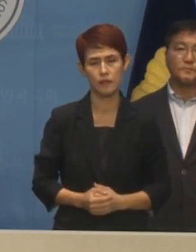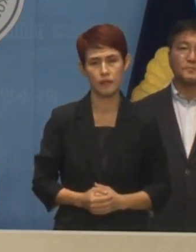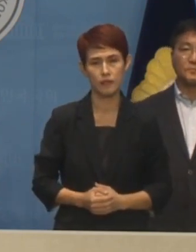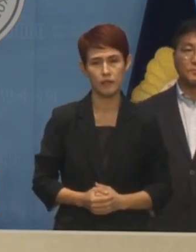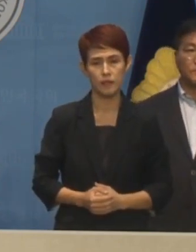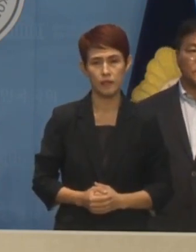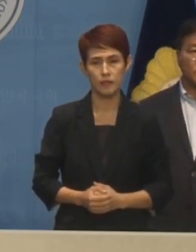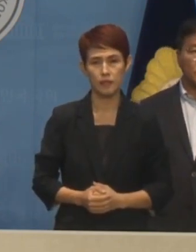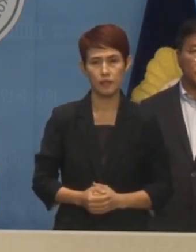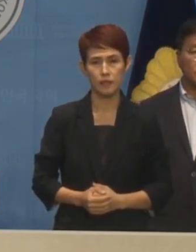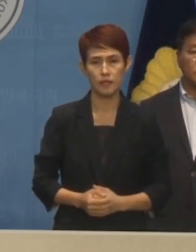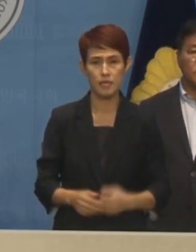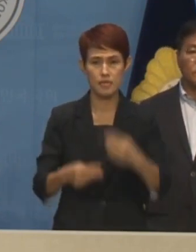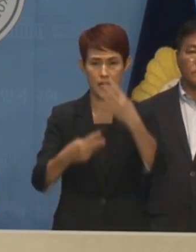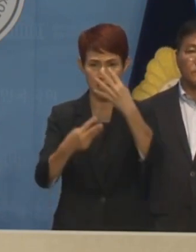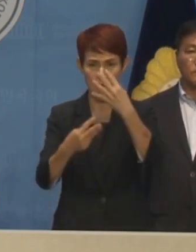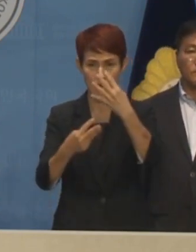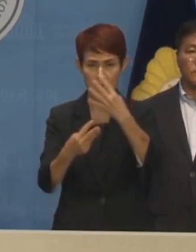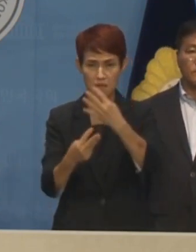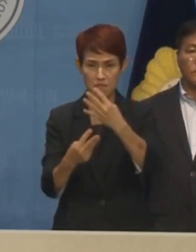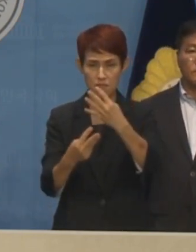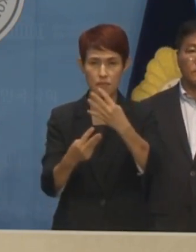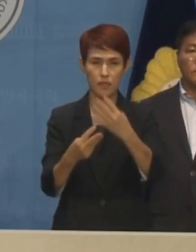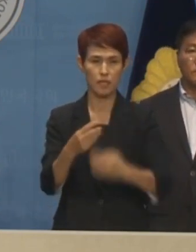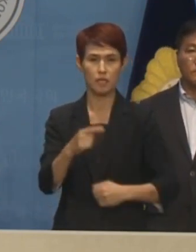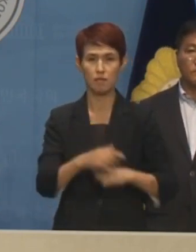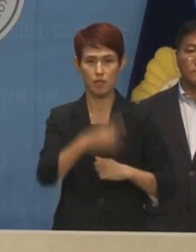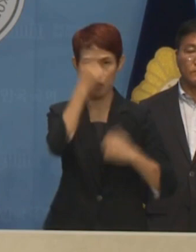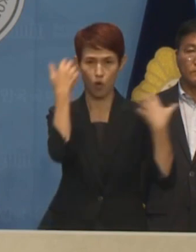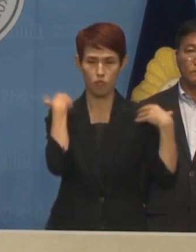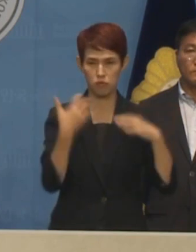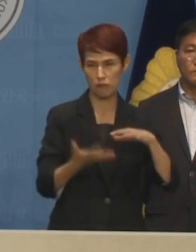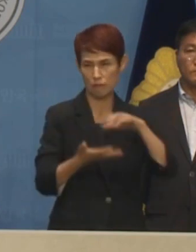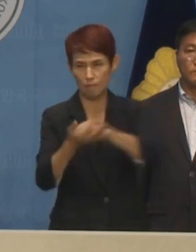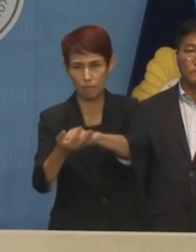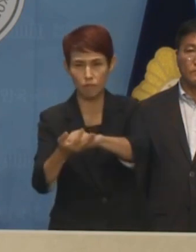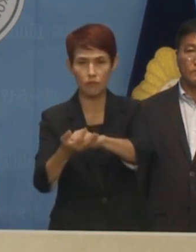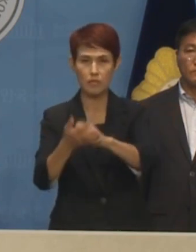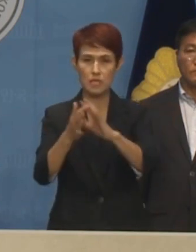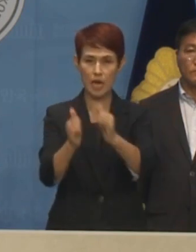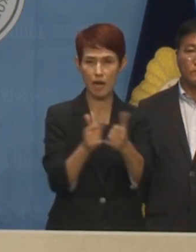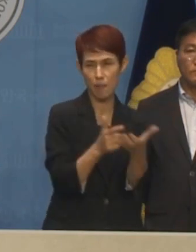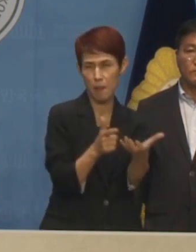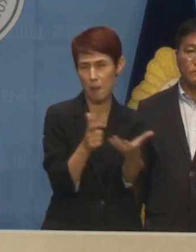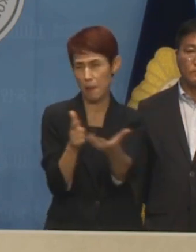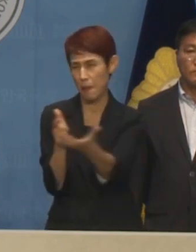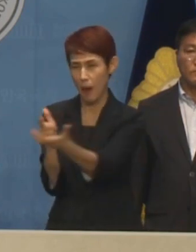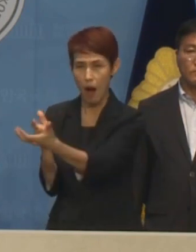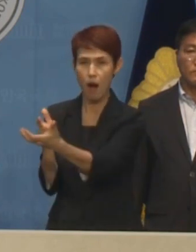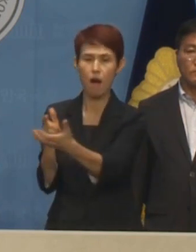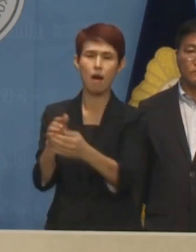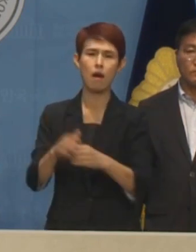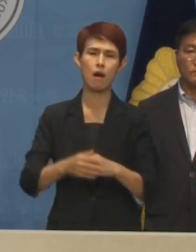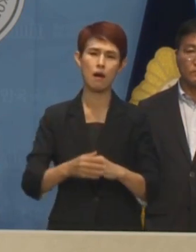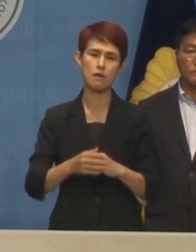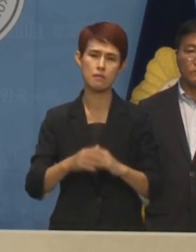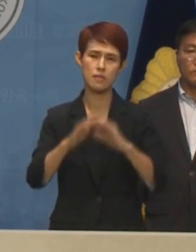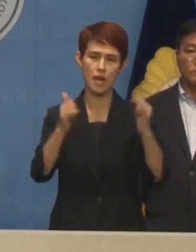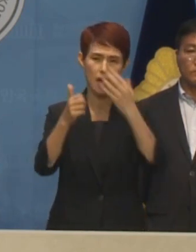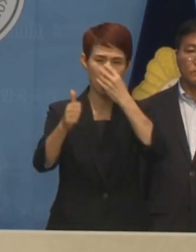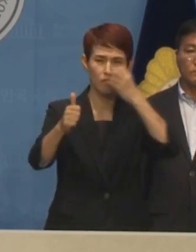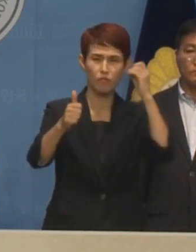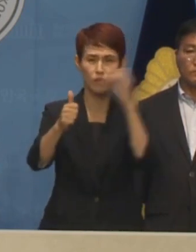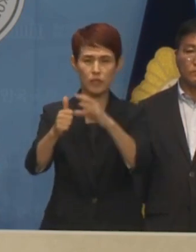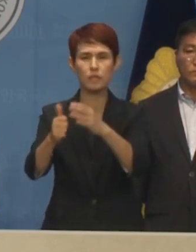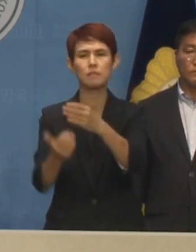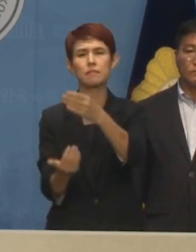제주 4.3은 정부의 무력 진압과 민간인 학살, 인권 유린이 대표적 사례로